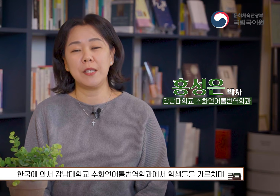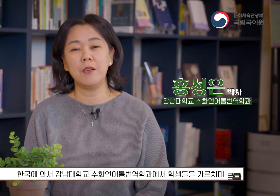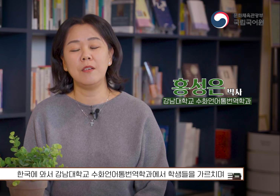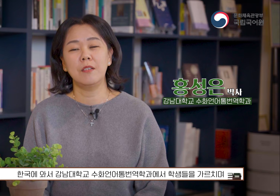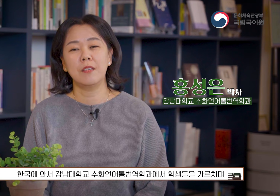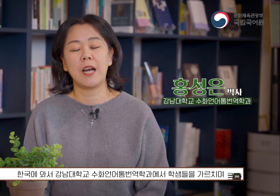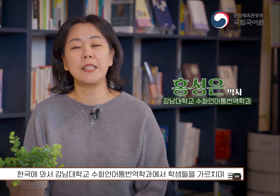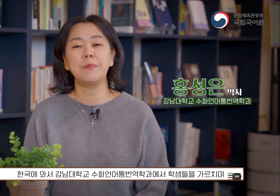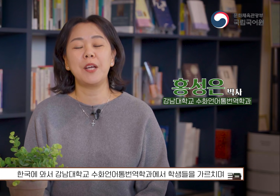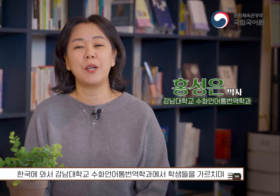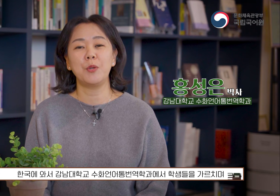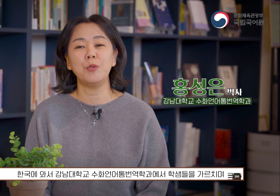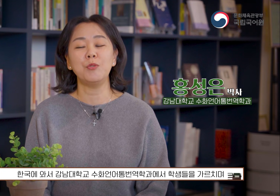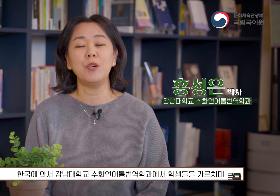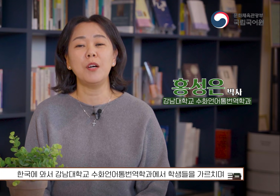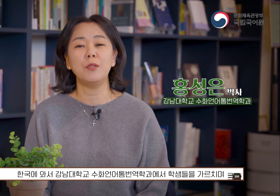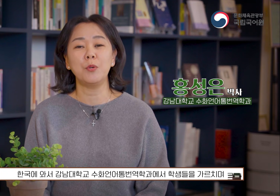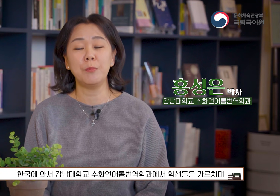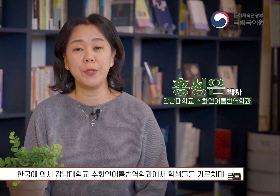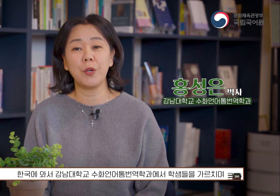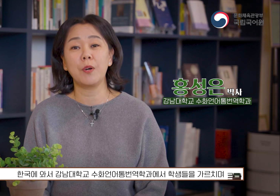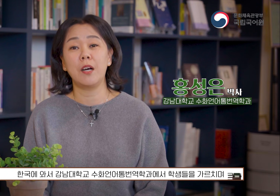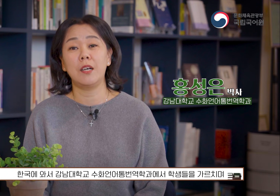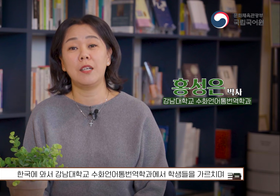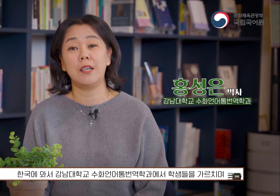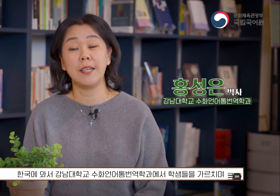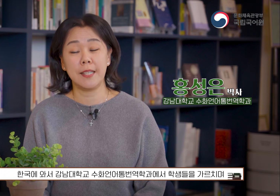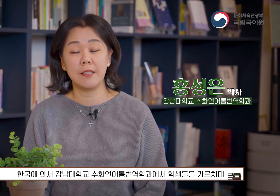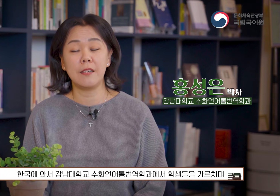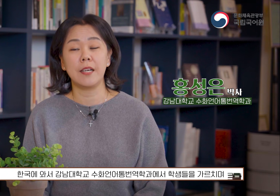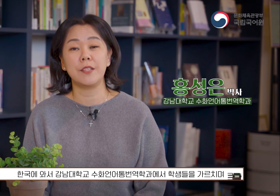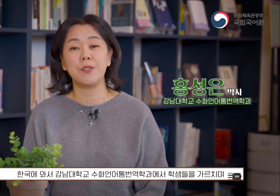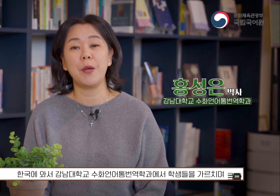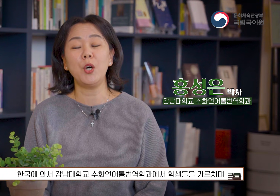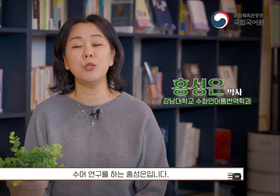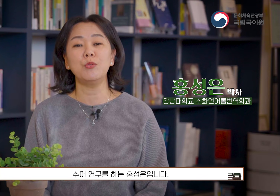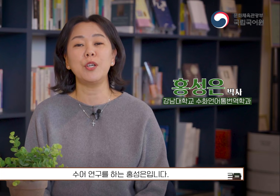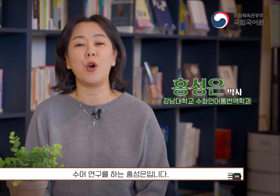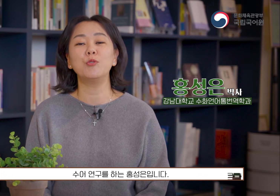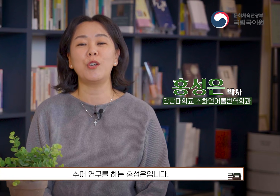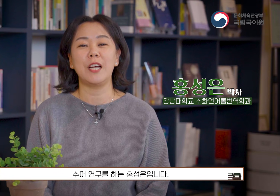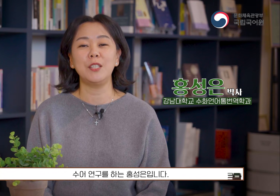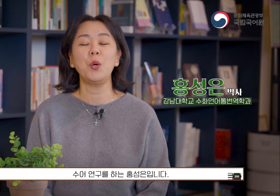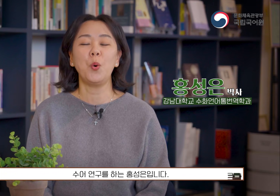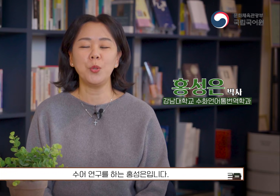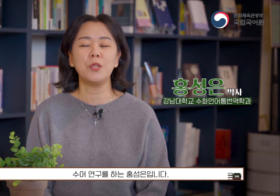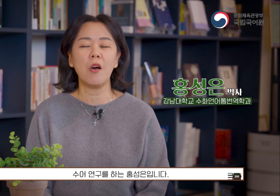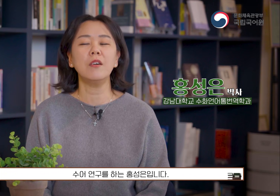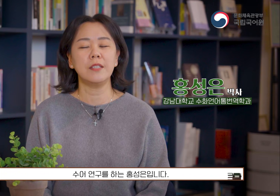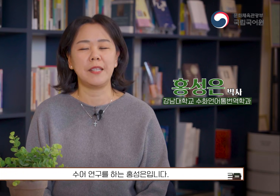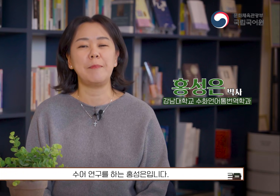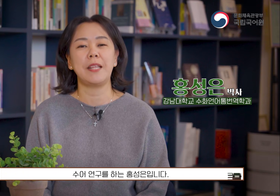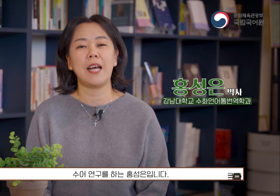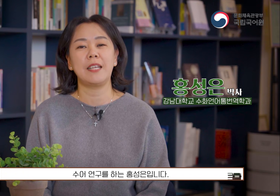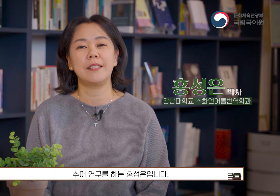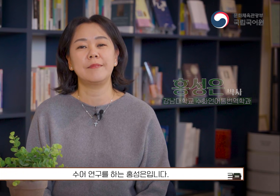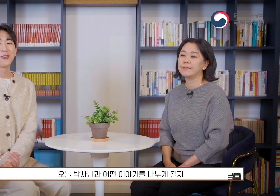와서 강남대학교 수어 통번역과 학생들을 가르치며 수어 연구를 하는 홍성은입니다.